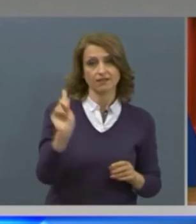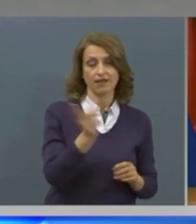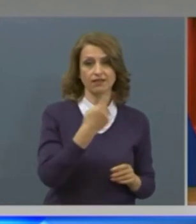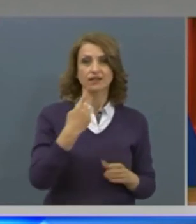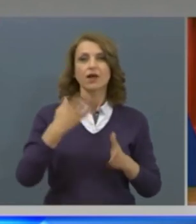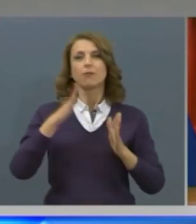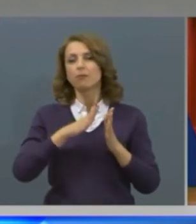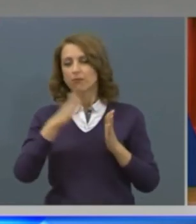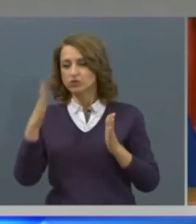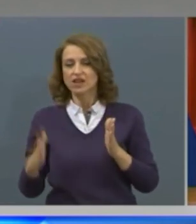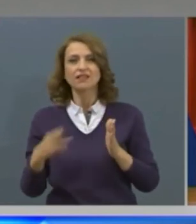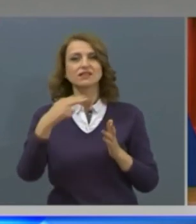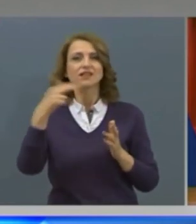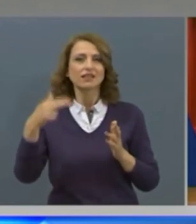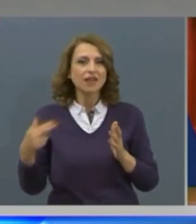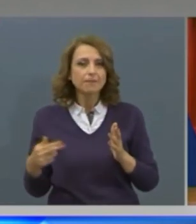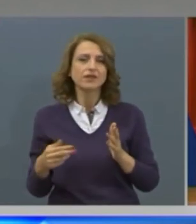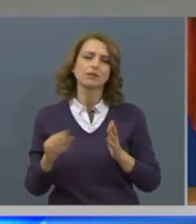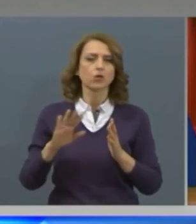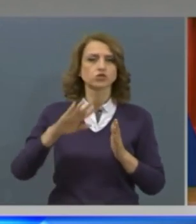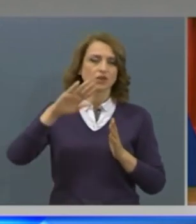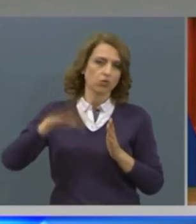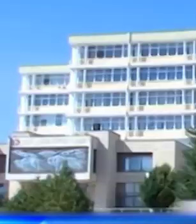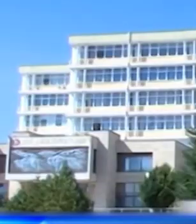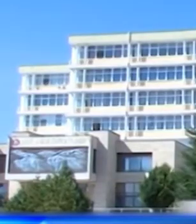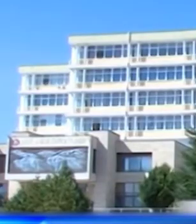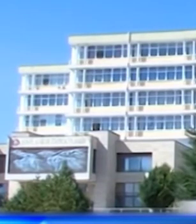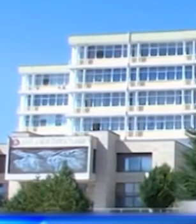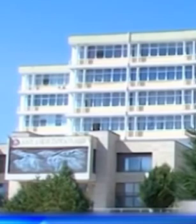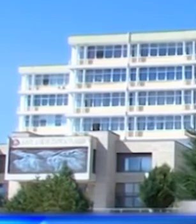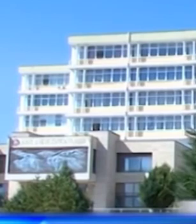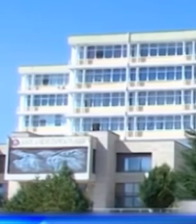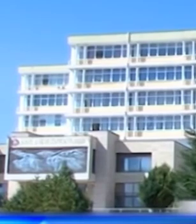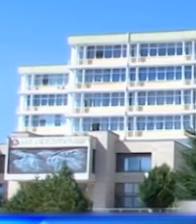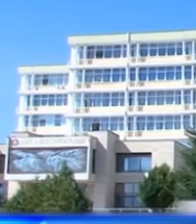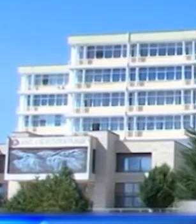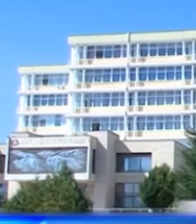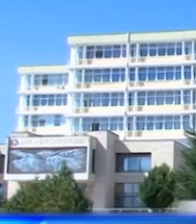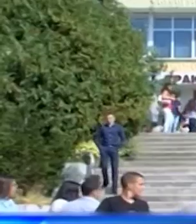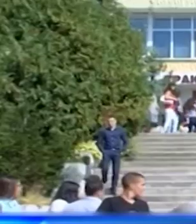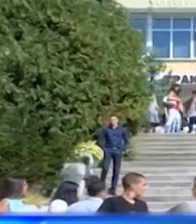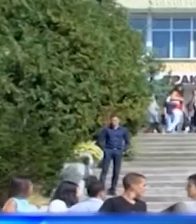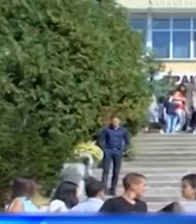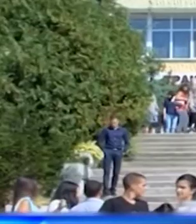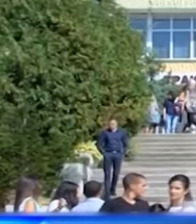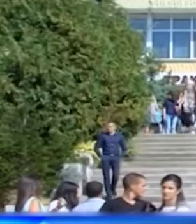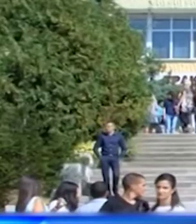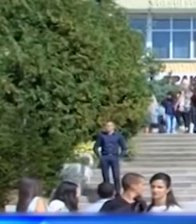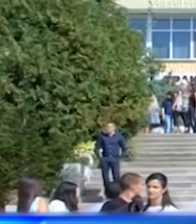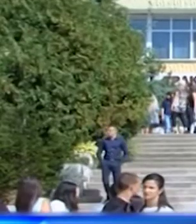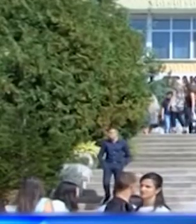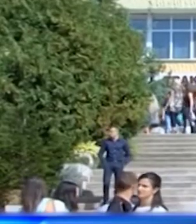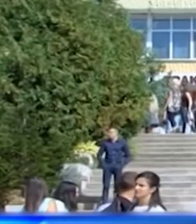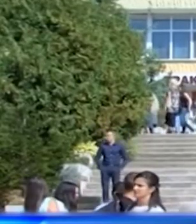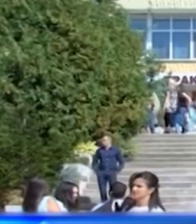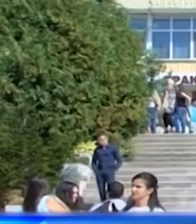раздели могат да отпаднат от учебните програми. Новите дати за изпитите ще бъдат потвърдени окончателно следващата